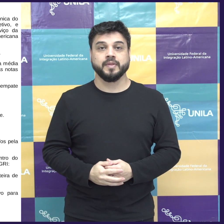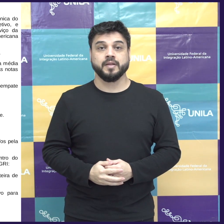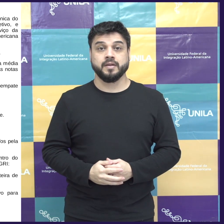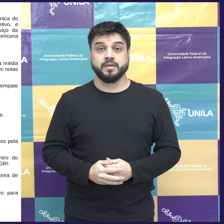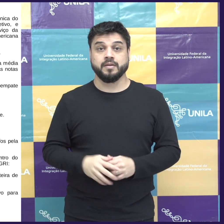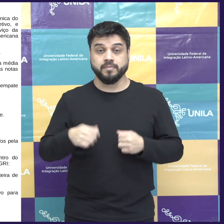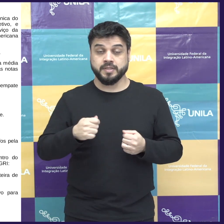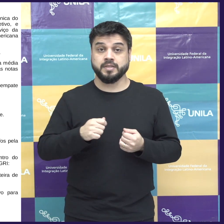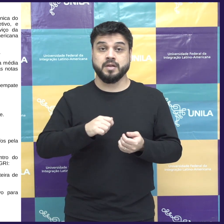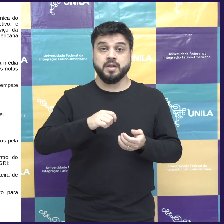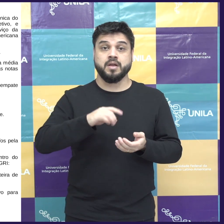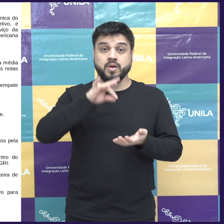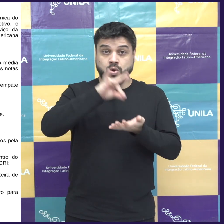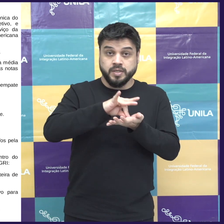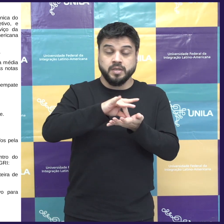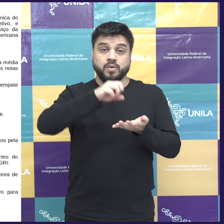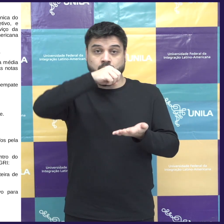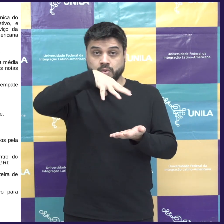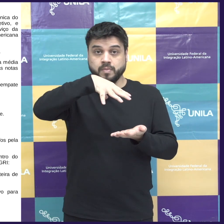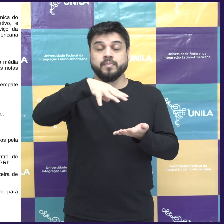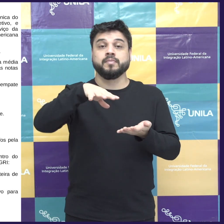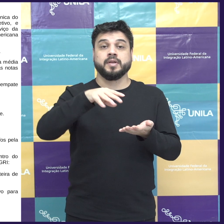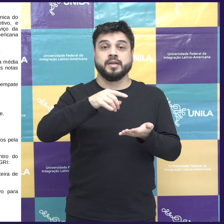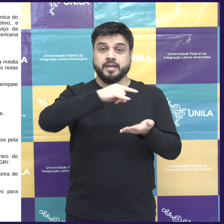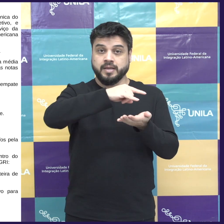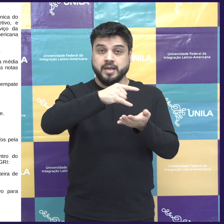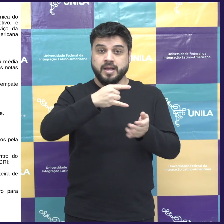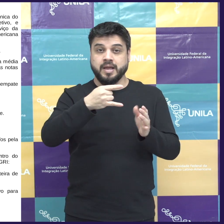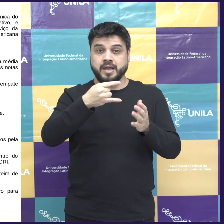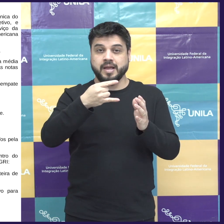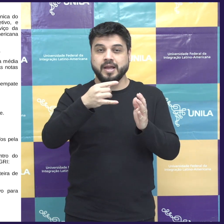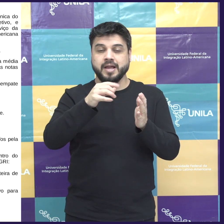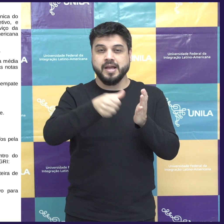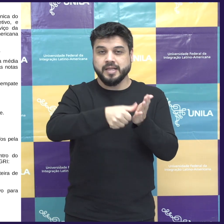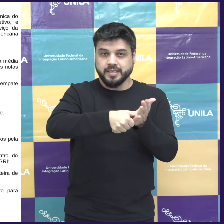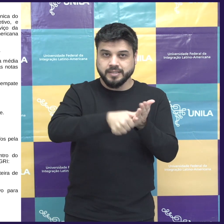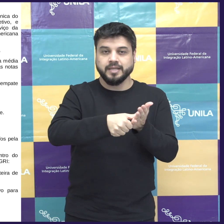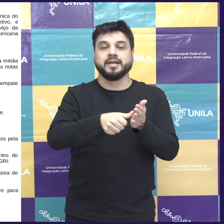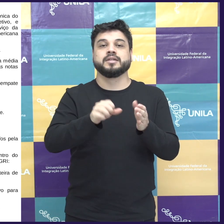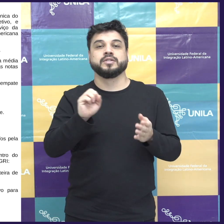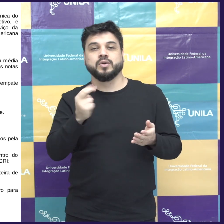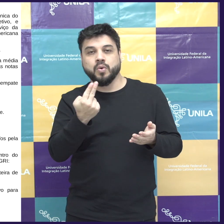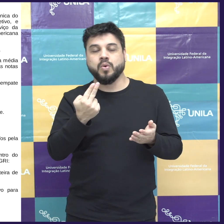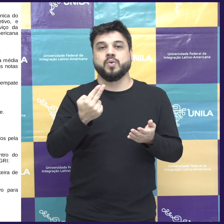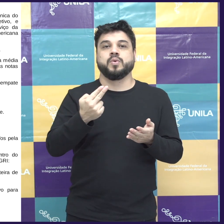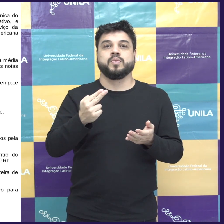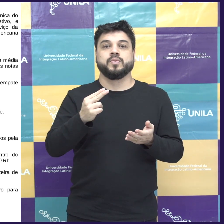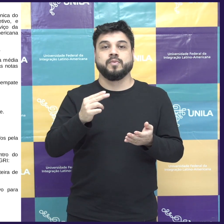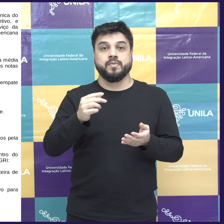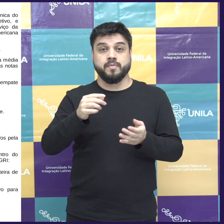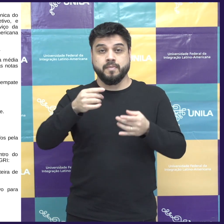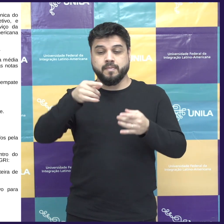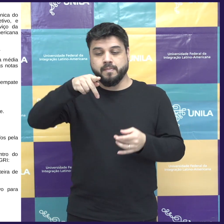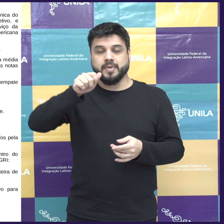Original e cópia da cédula de identidade, ou do passaporte, ou da Carteira de Registro Nacional Migratório,